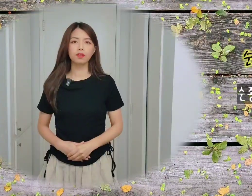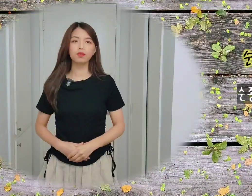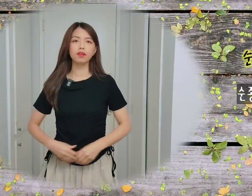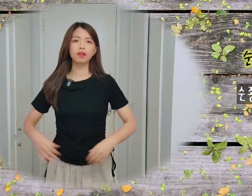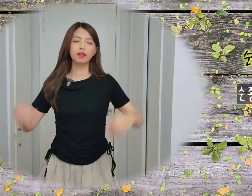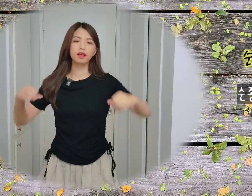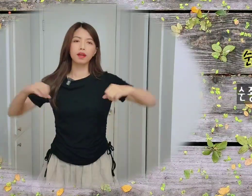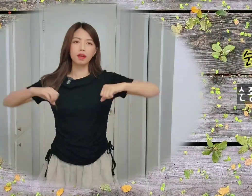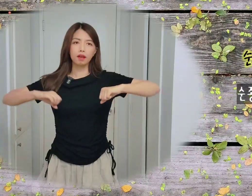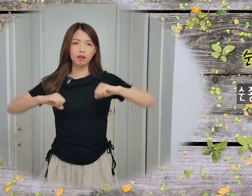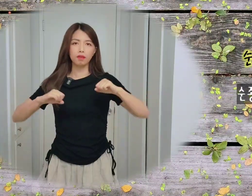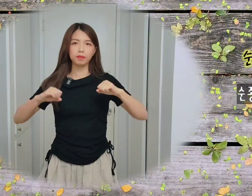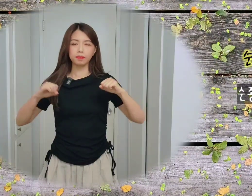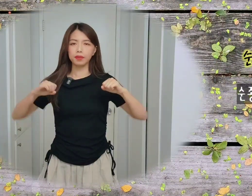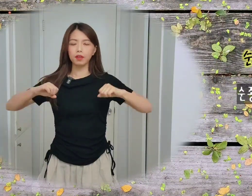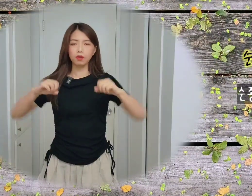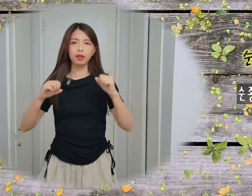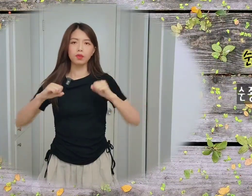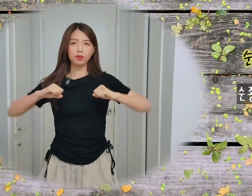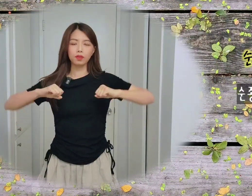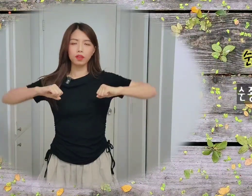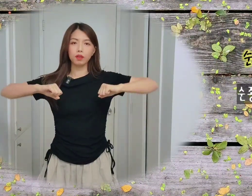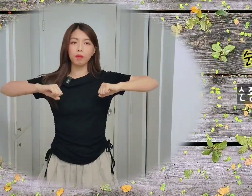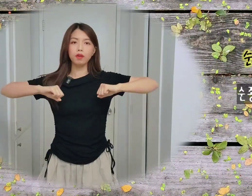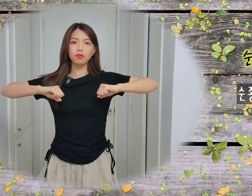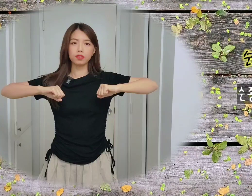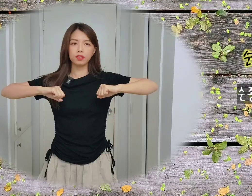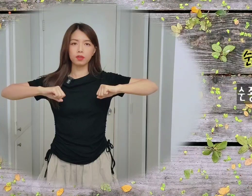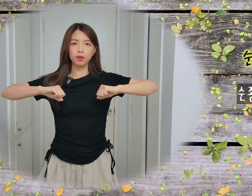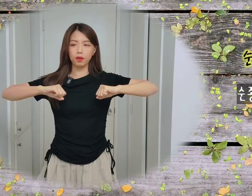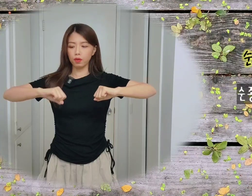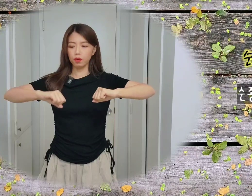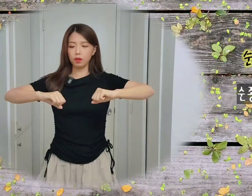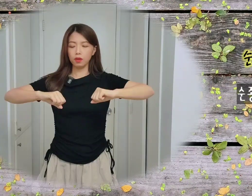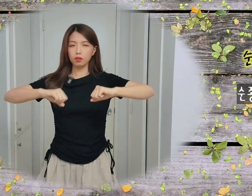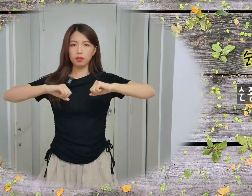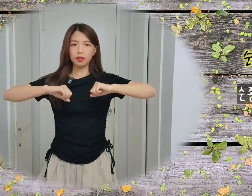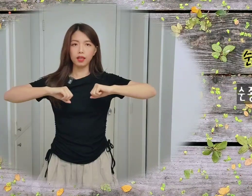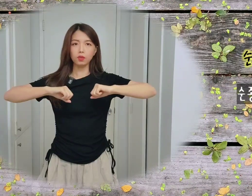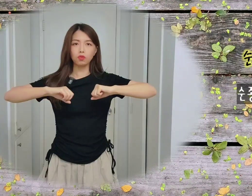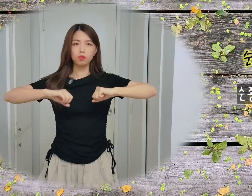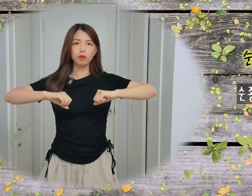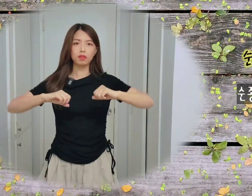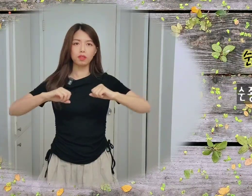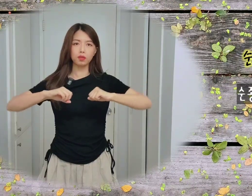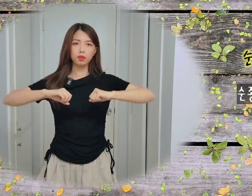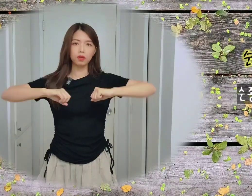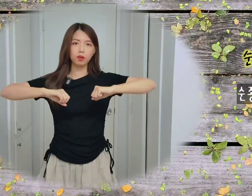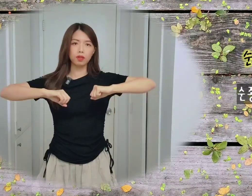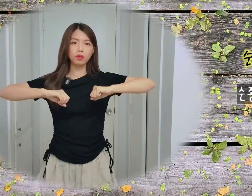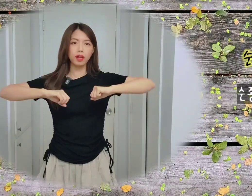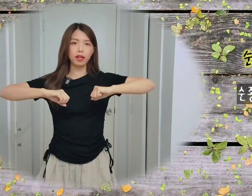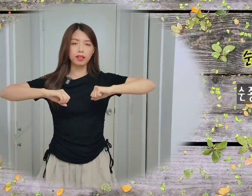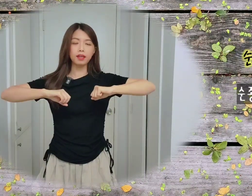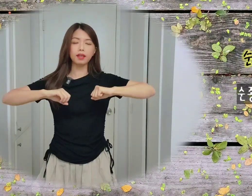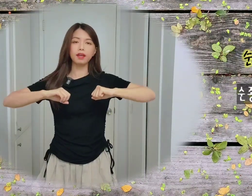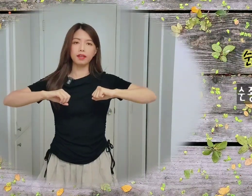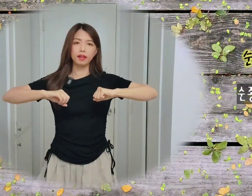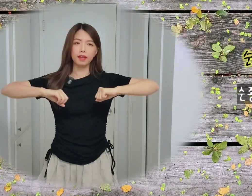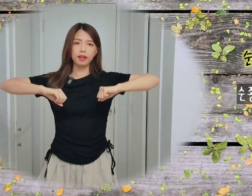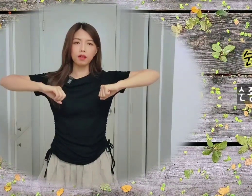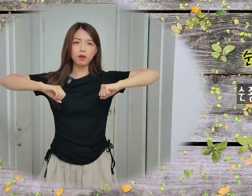한 뜻의 수어는 이 겨드랑이 쪽을 이렇게 벌려주시는 거예요. 양손 주먹을 드시고 이렇게 손을